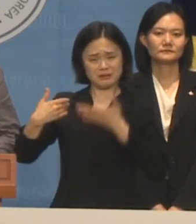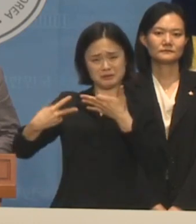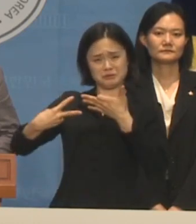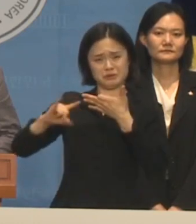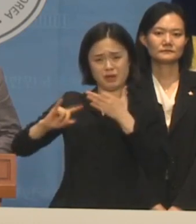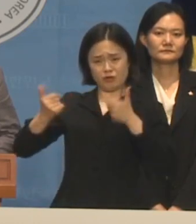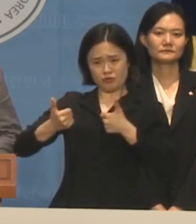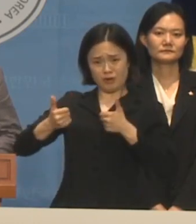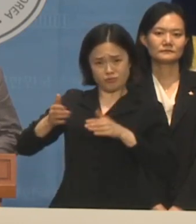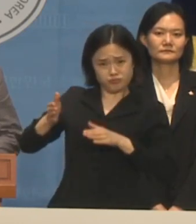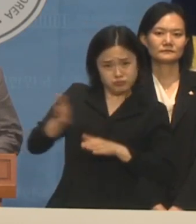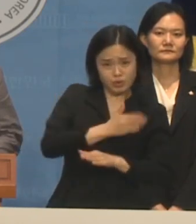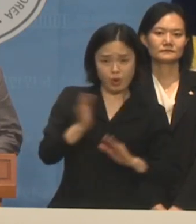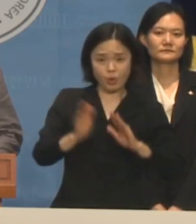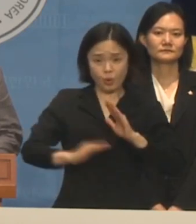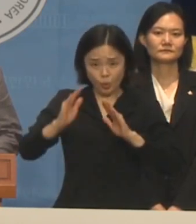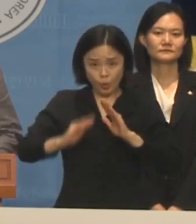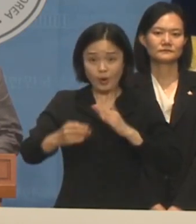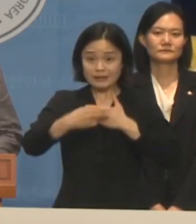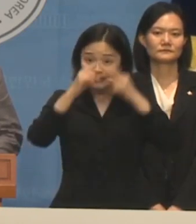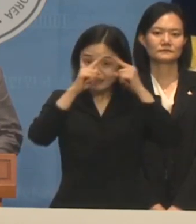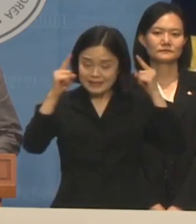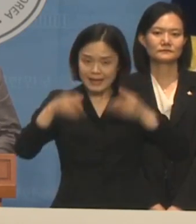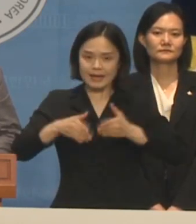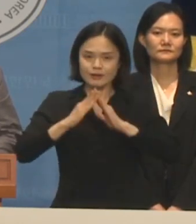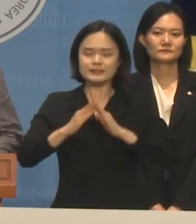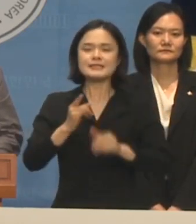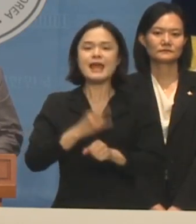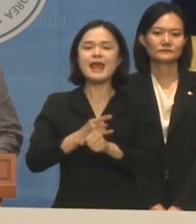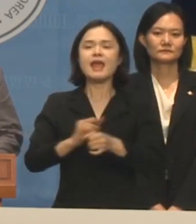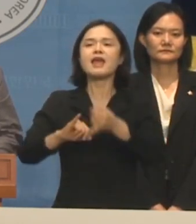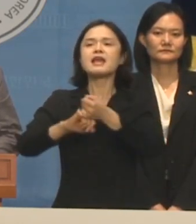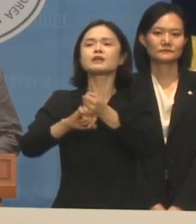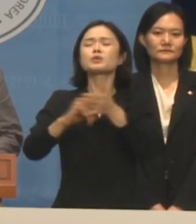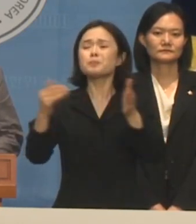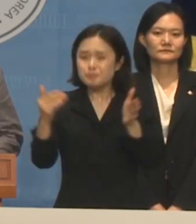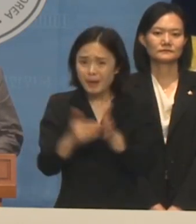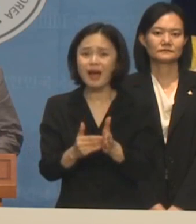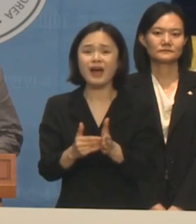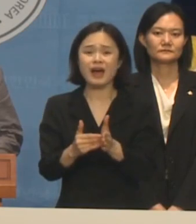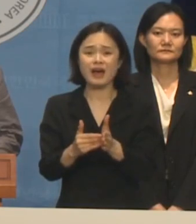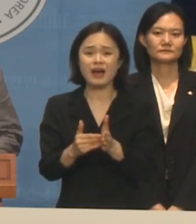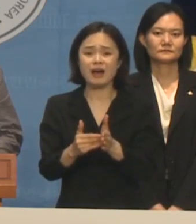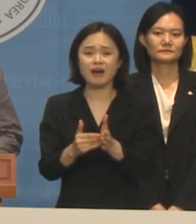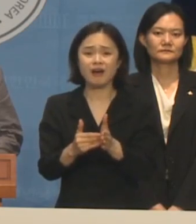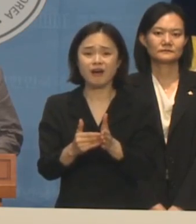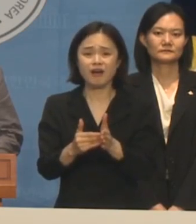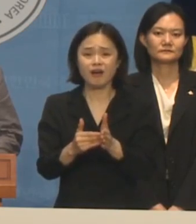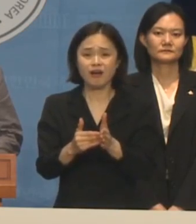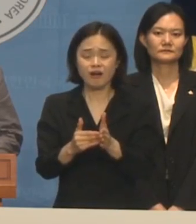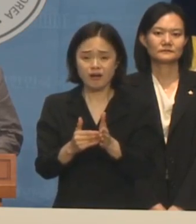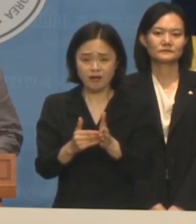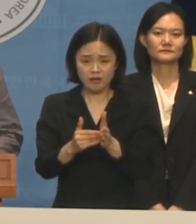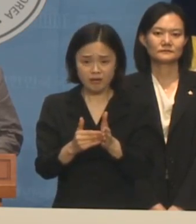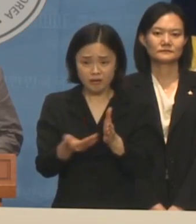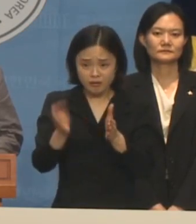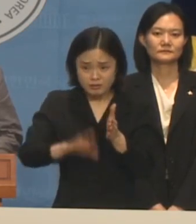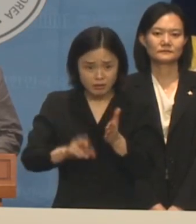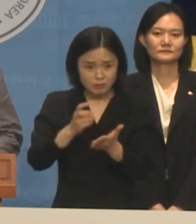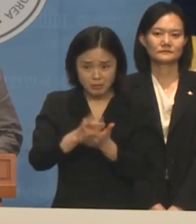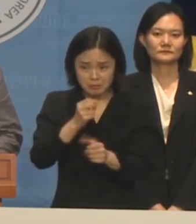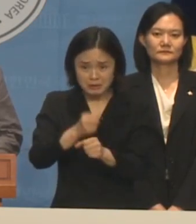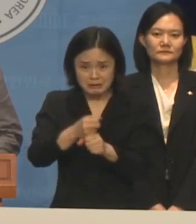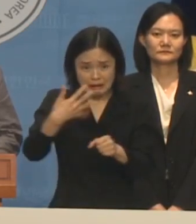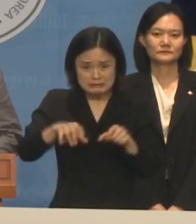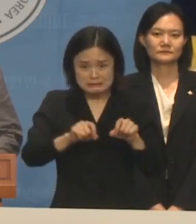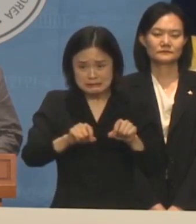공공의대 설치를 약속했습니다. 필수 의료를 위한 국가의 역할을 강조한 관련법이 어느덧 10년이